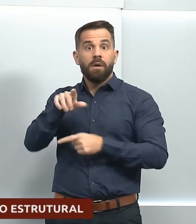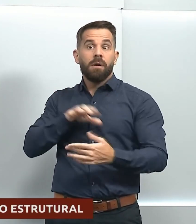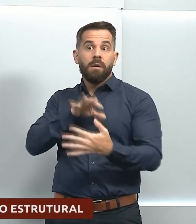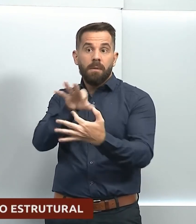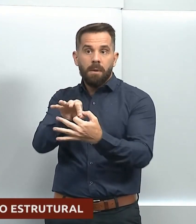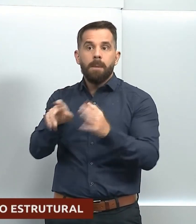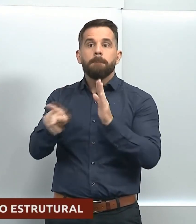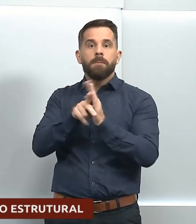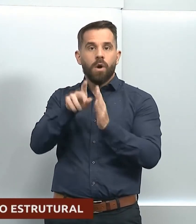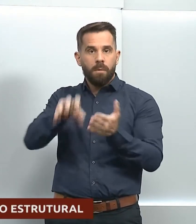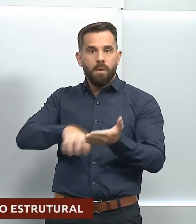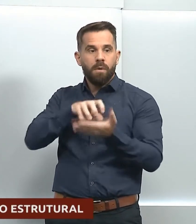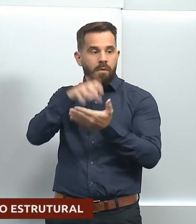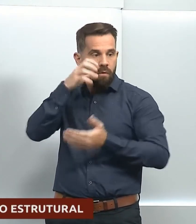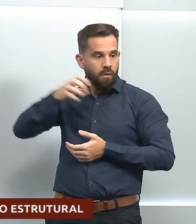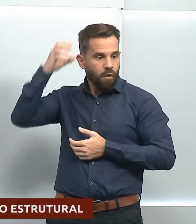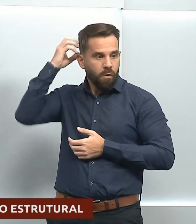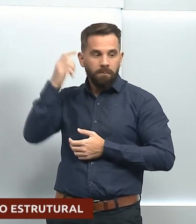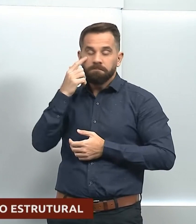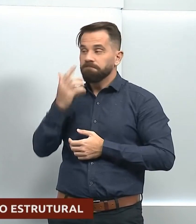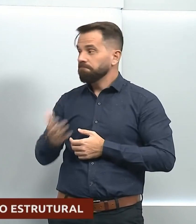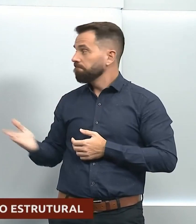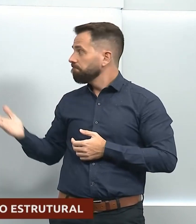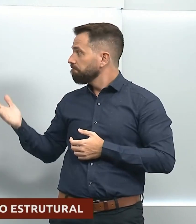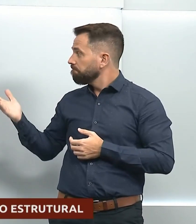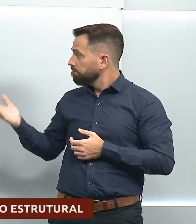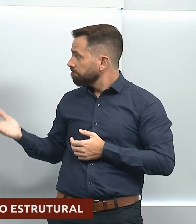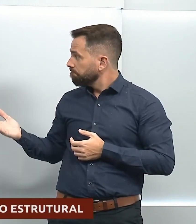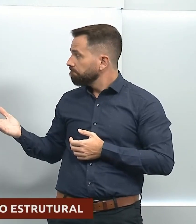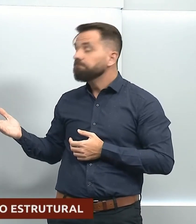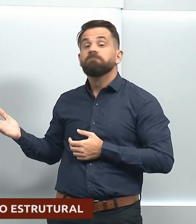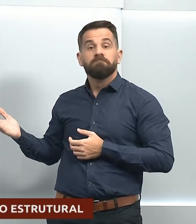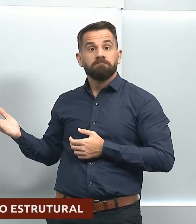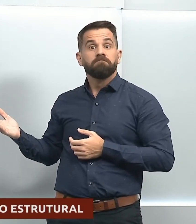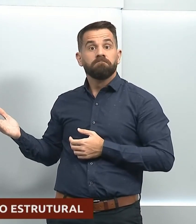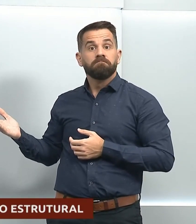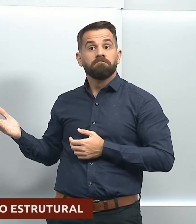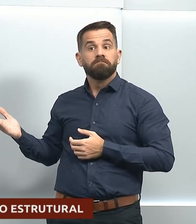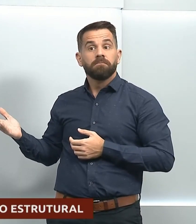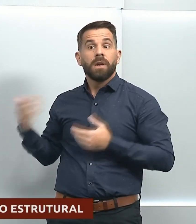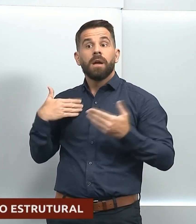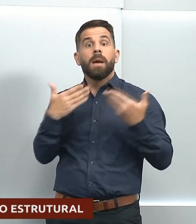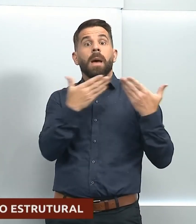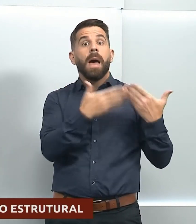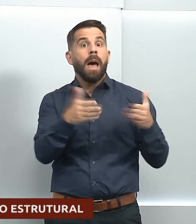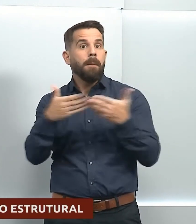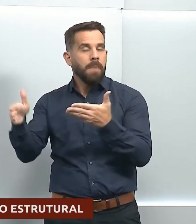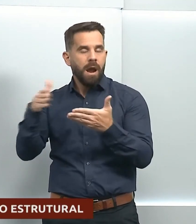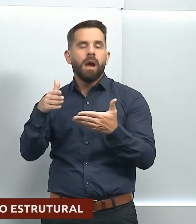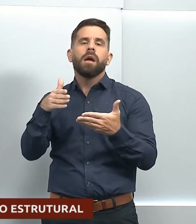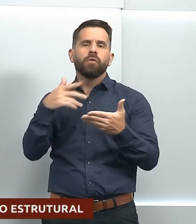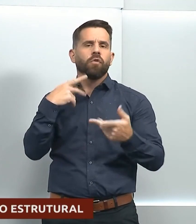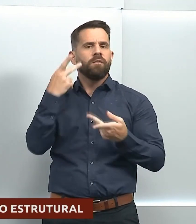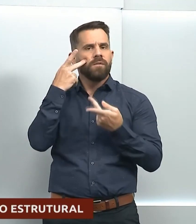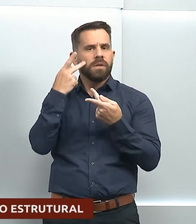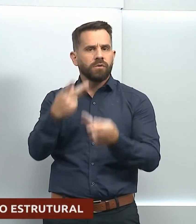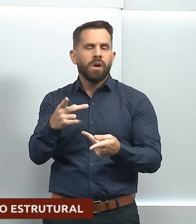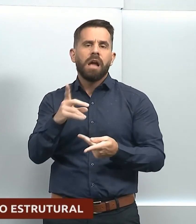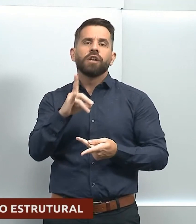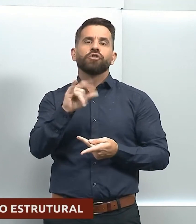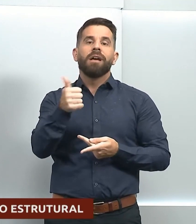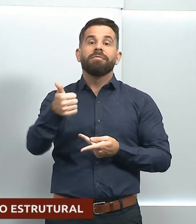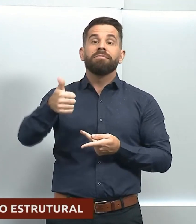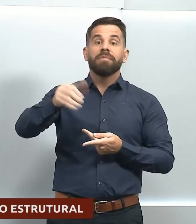Coralina, Memórias do Interior e Bruxismo Estrutural permanecerá aberta para visitação até o dia 10 de janeiro